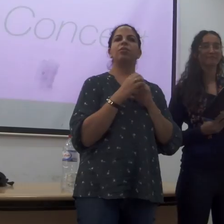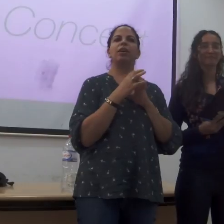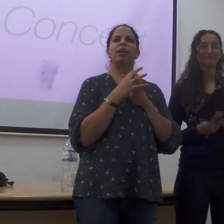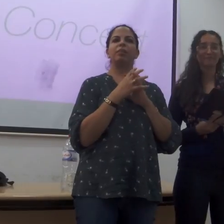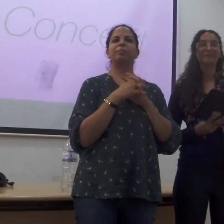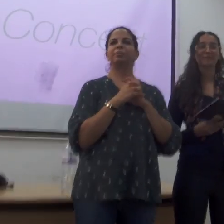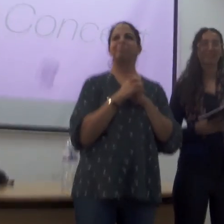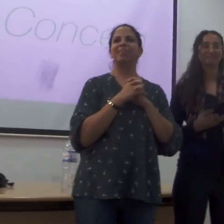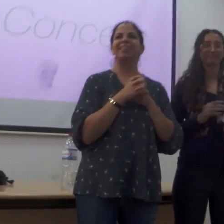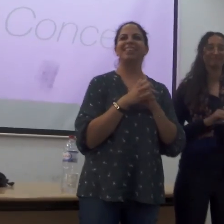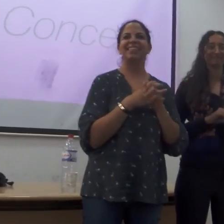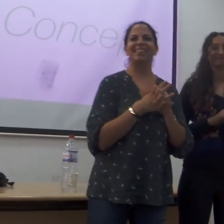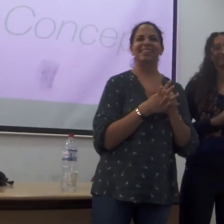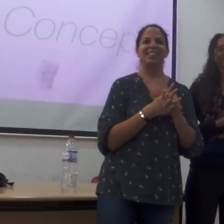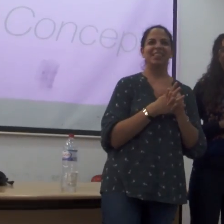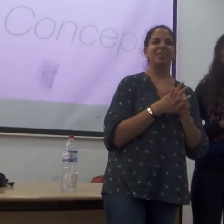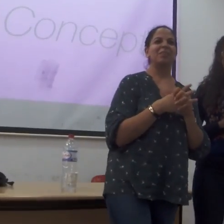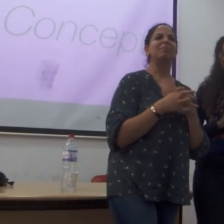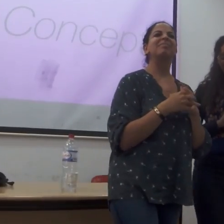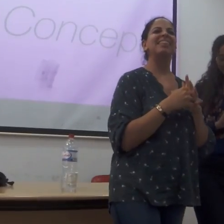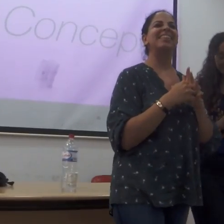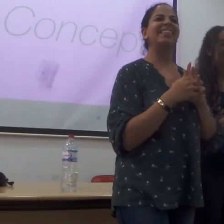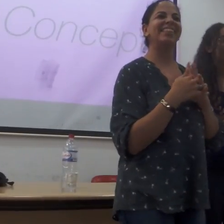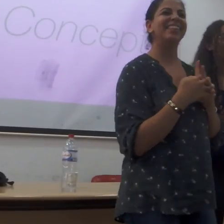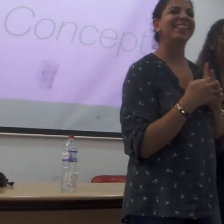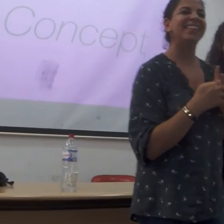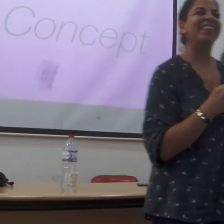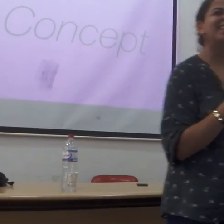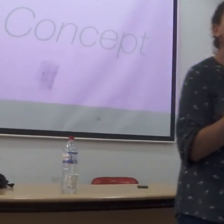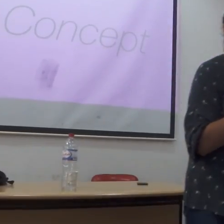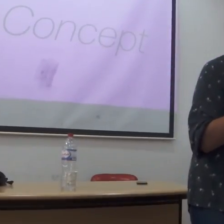هذه الفكره كرياتيف والتكنولوجيا